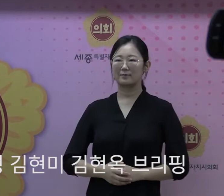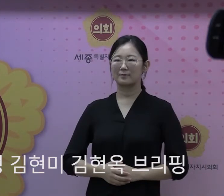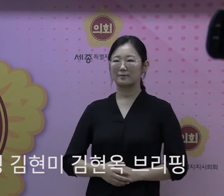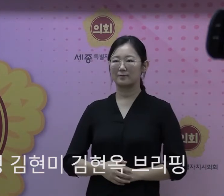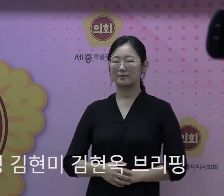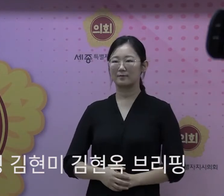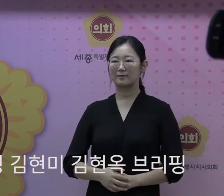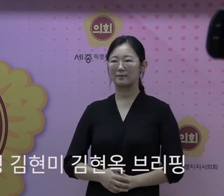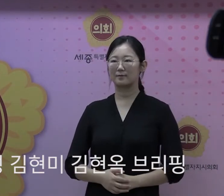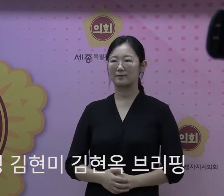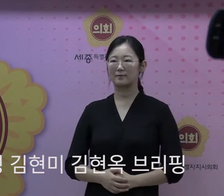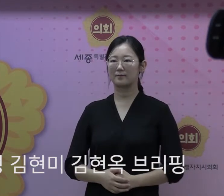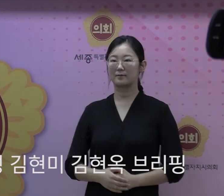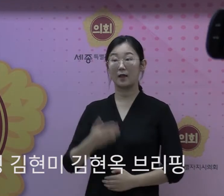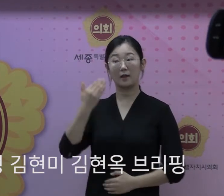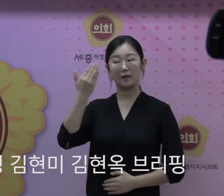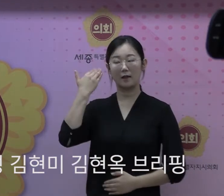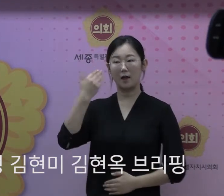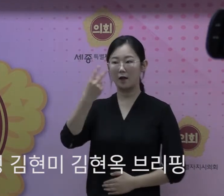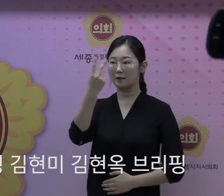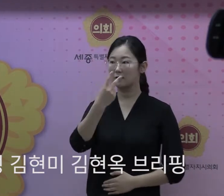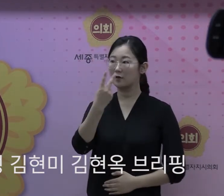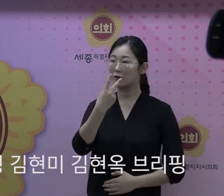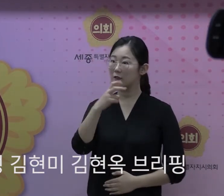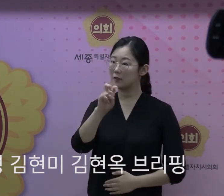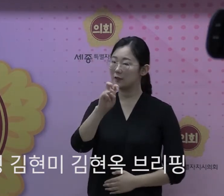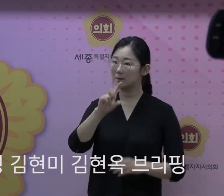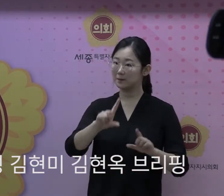이는 저 지난